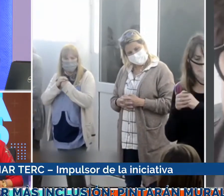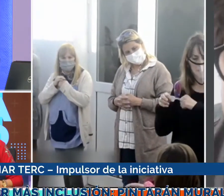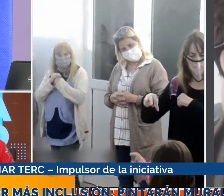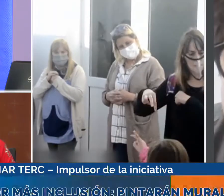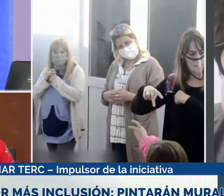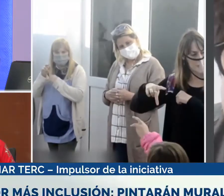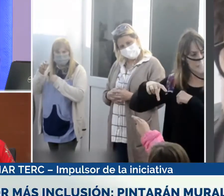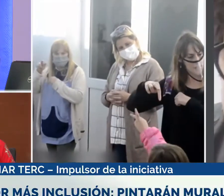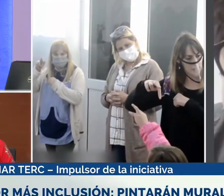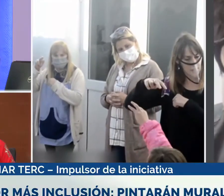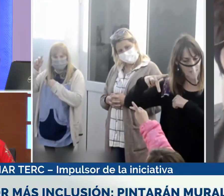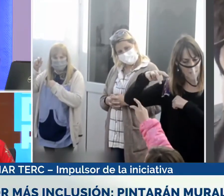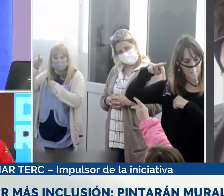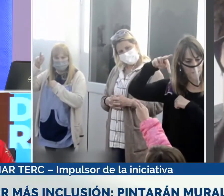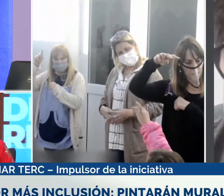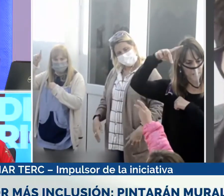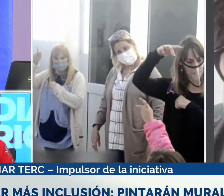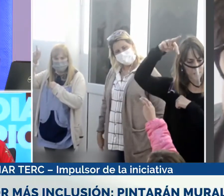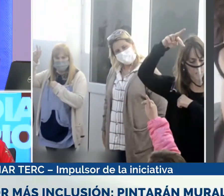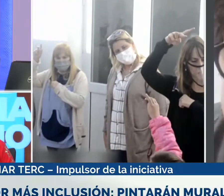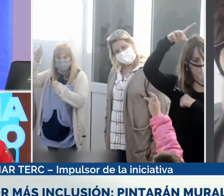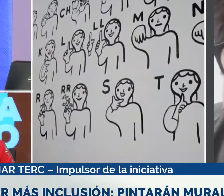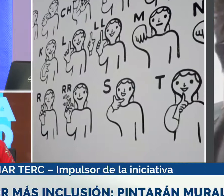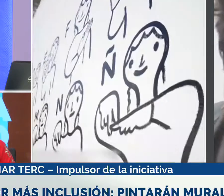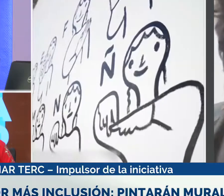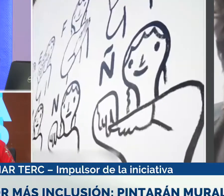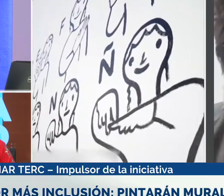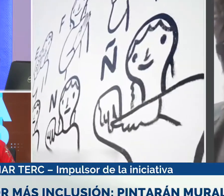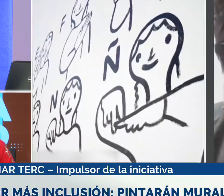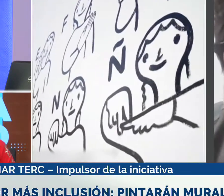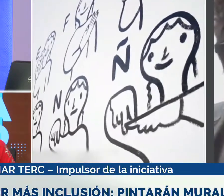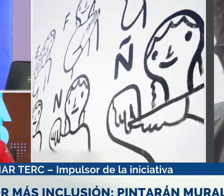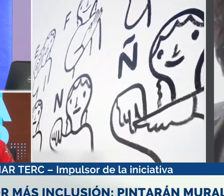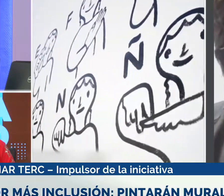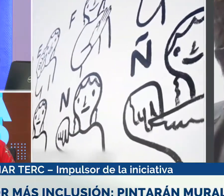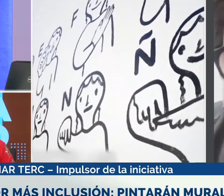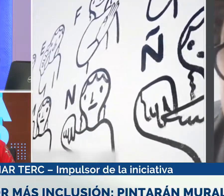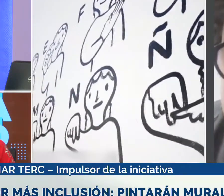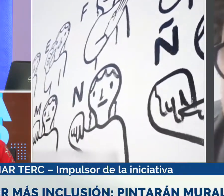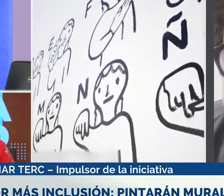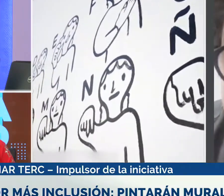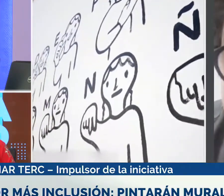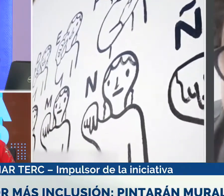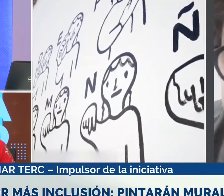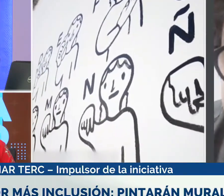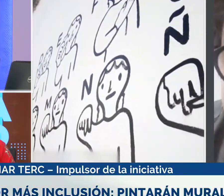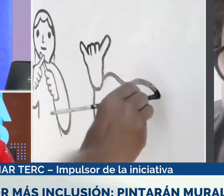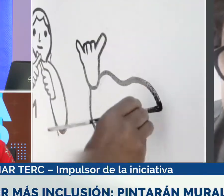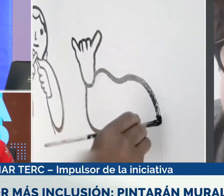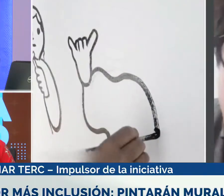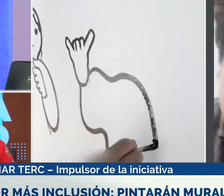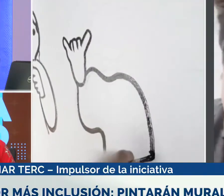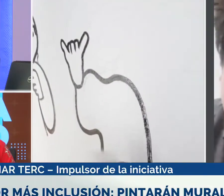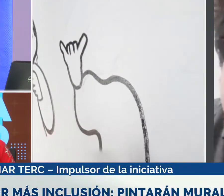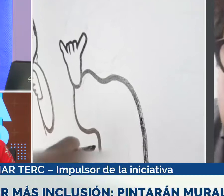con mi señora lo hemos vivido en carne propia todas las dificultades que se tienen justamente con la comunicación. Son niños, la mayoría, que